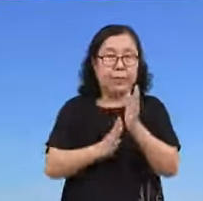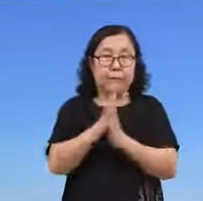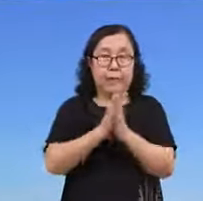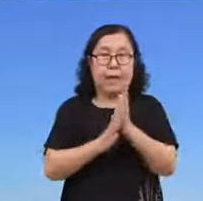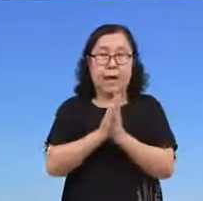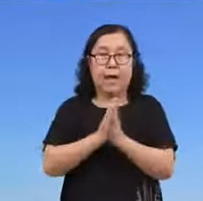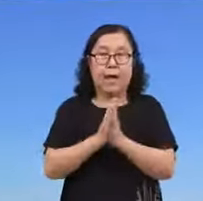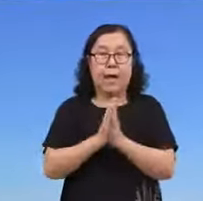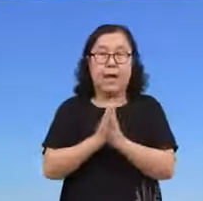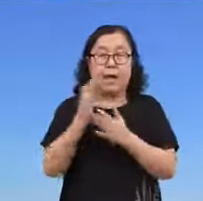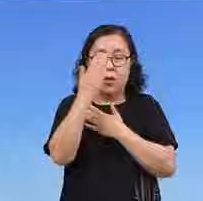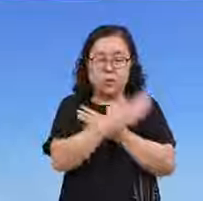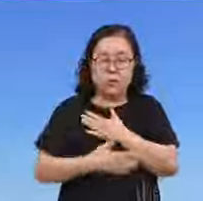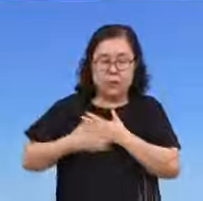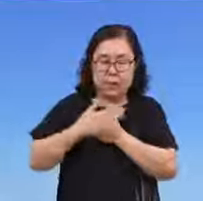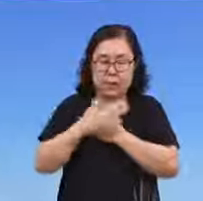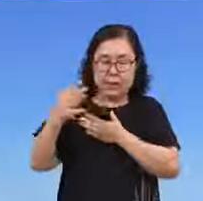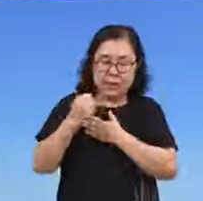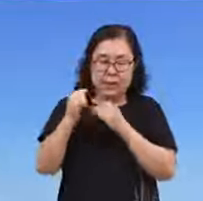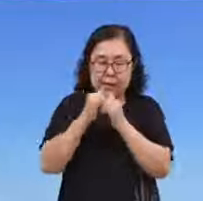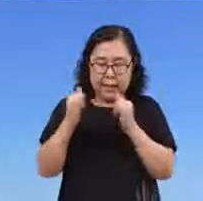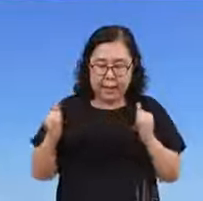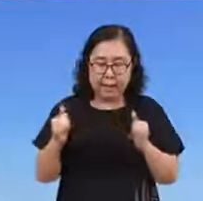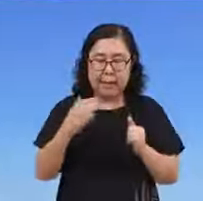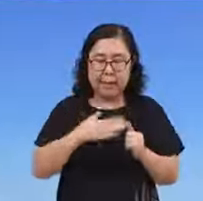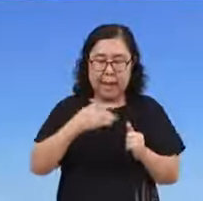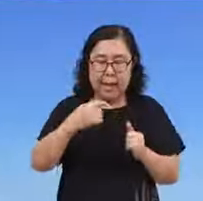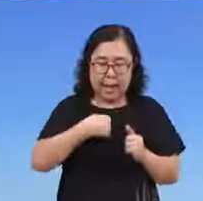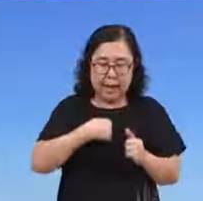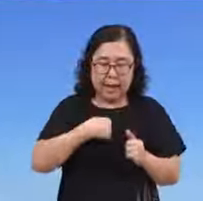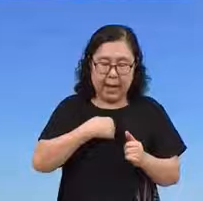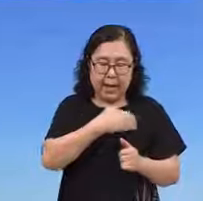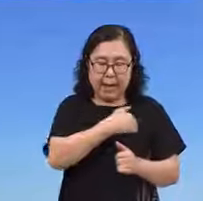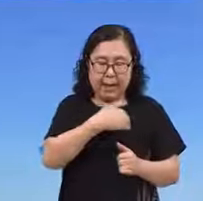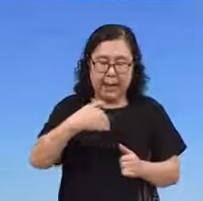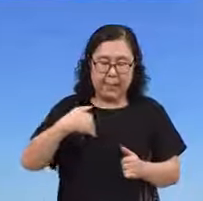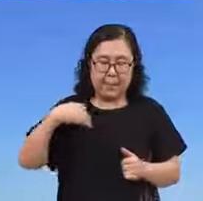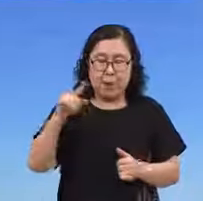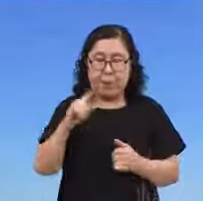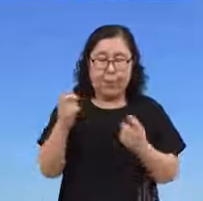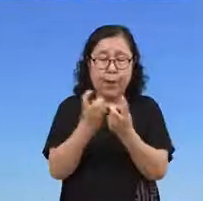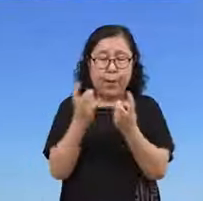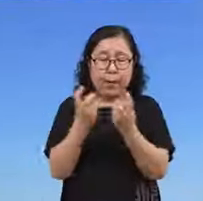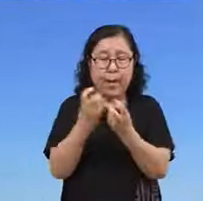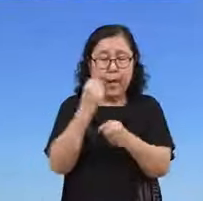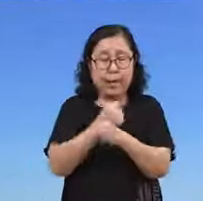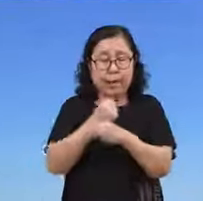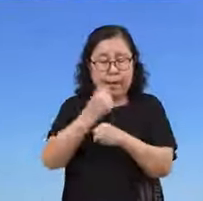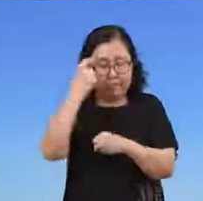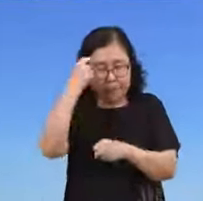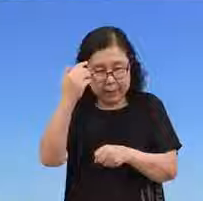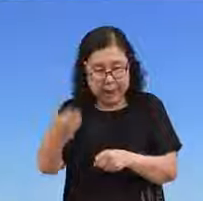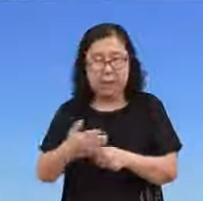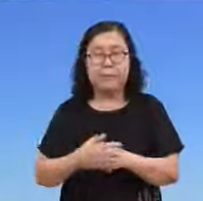없습니다. 그 다음 보세요. 육체를 가진 사람이 나에게 감히